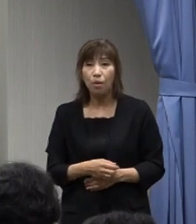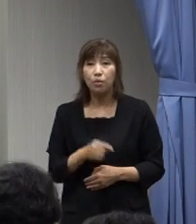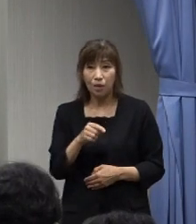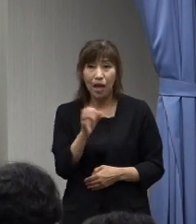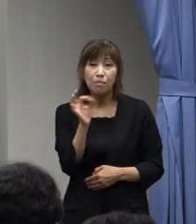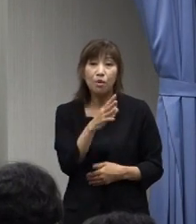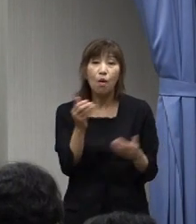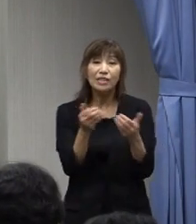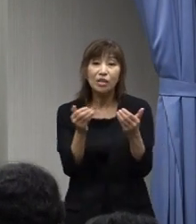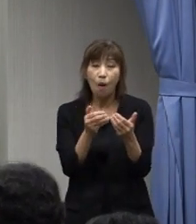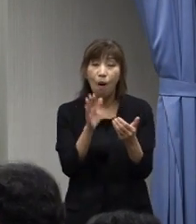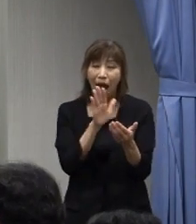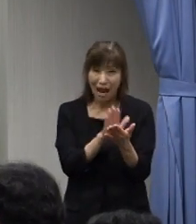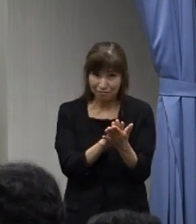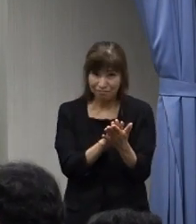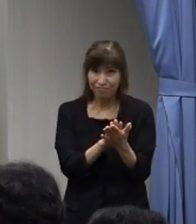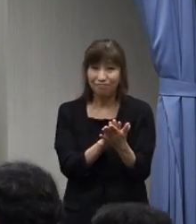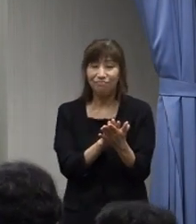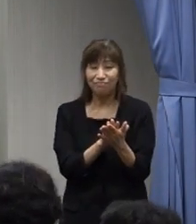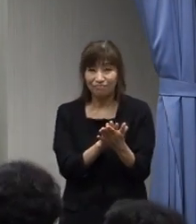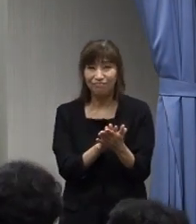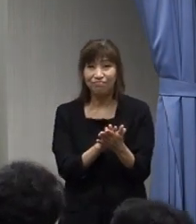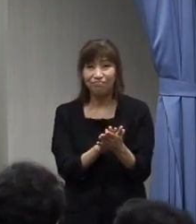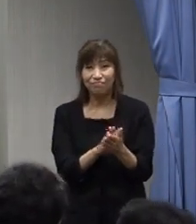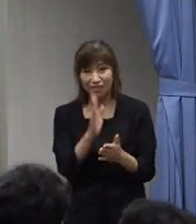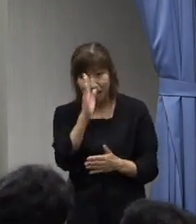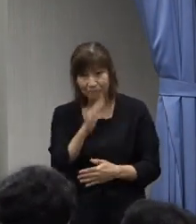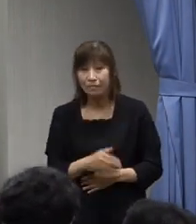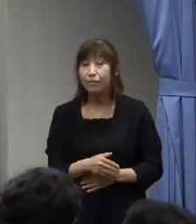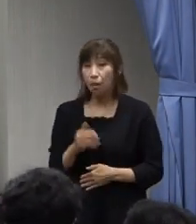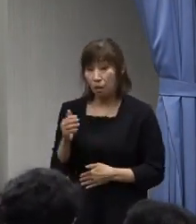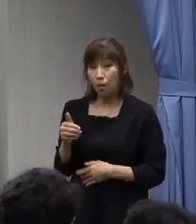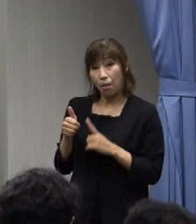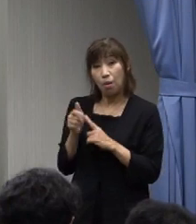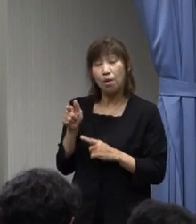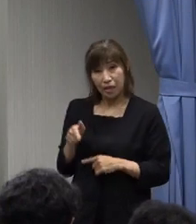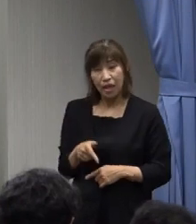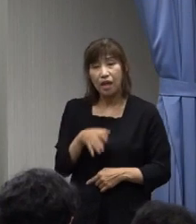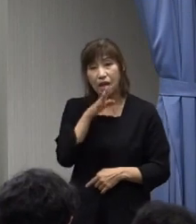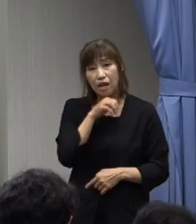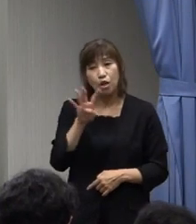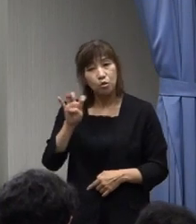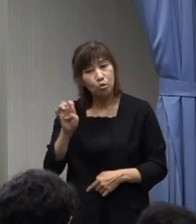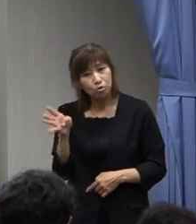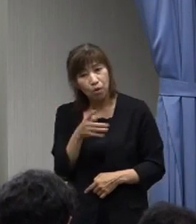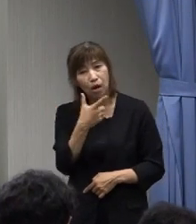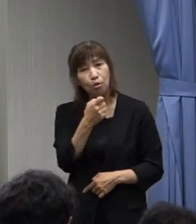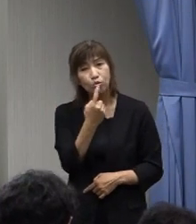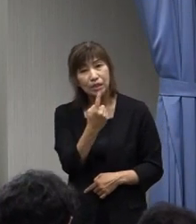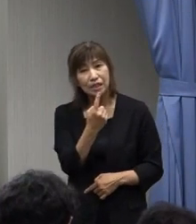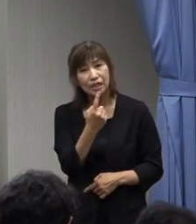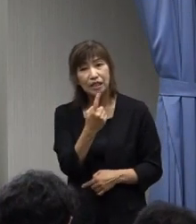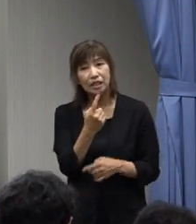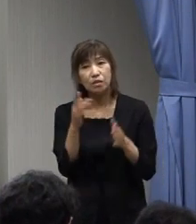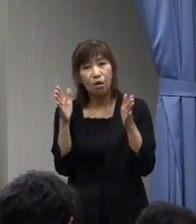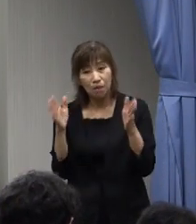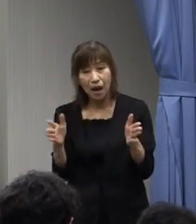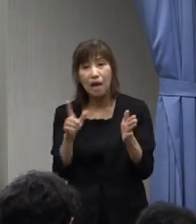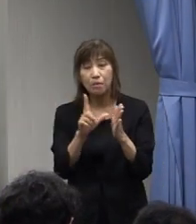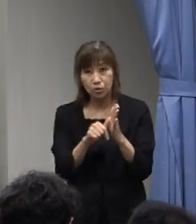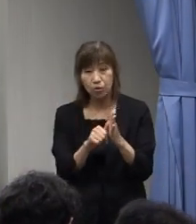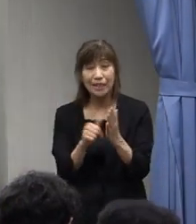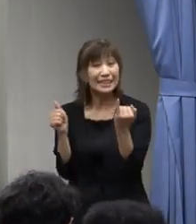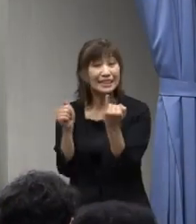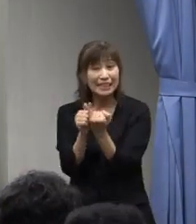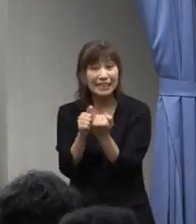やっておりますので、無料で抗体検査を受けていただきます。 ということなので、44歳から60歳の男性もそうですし、妊娠を希望される方、あるいはその配偶